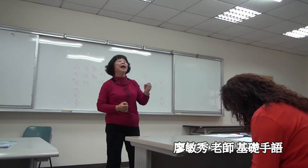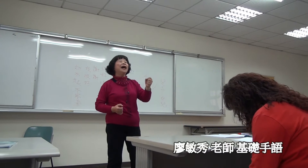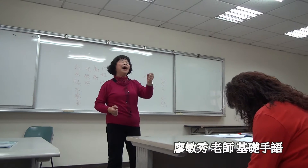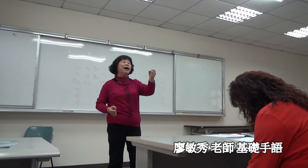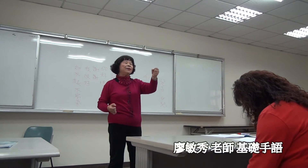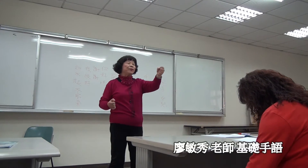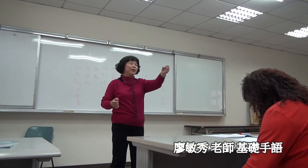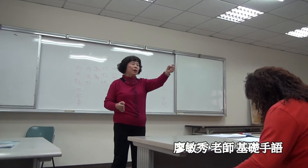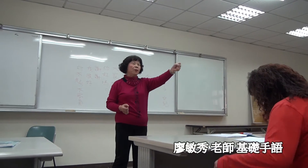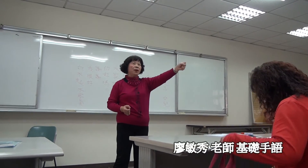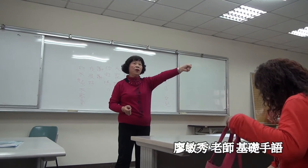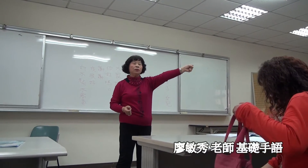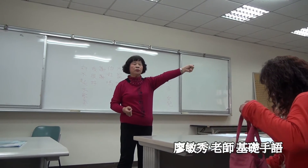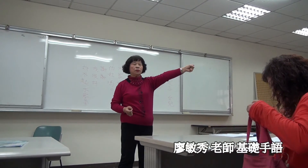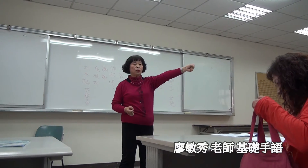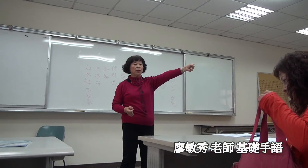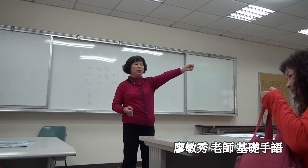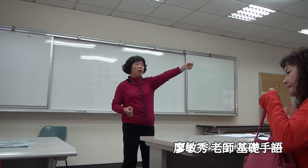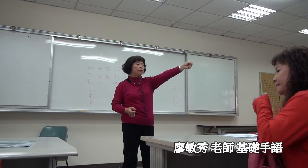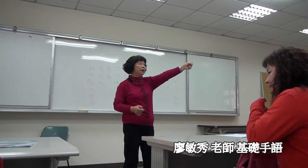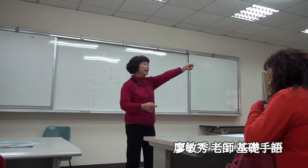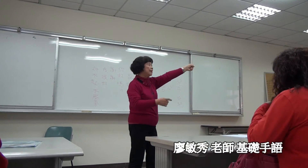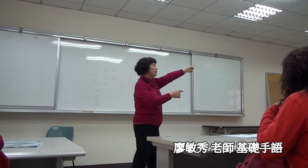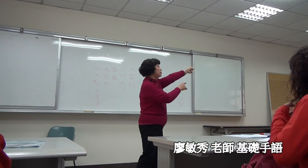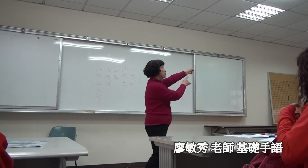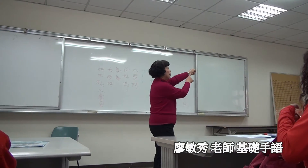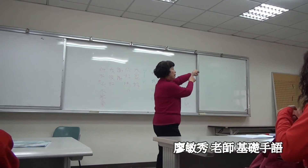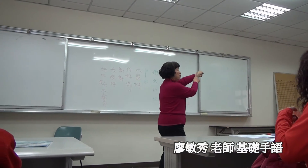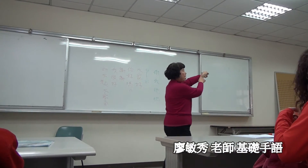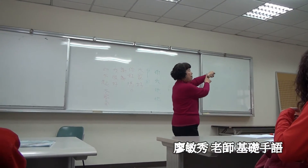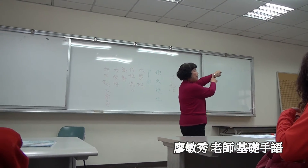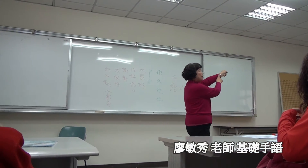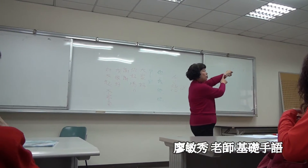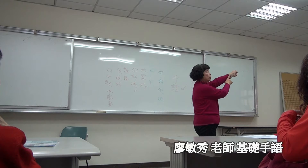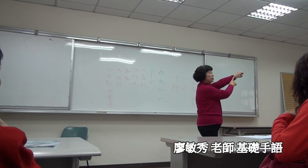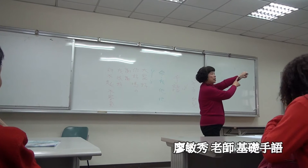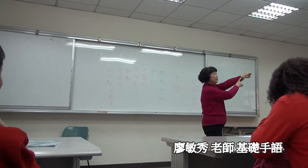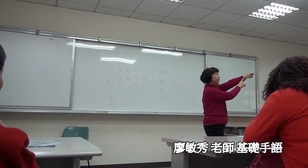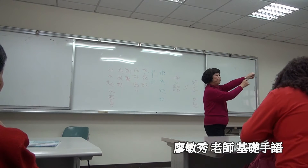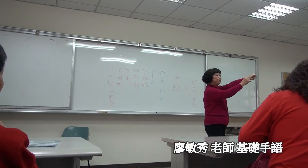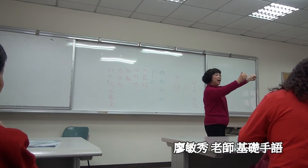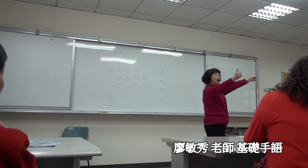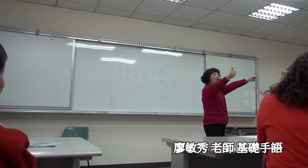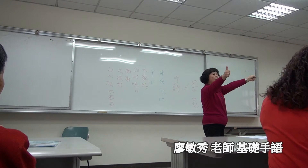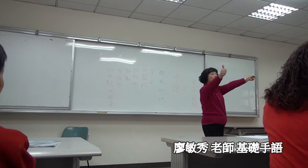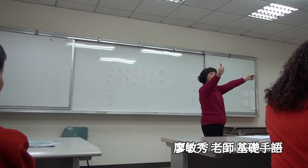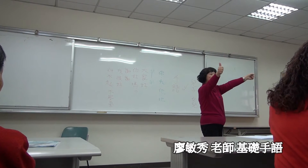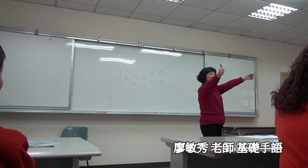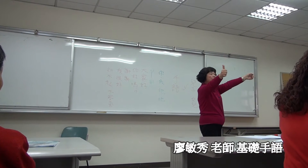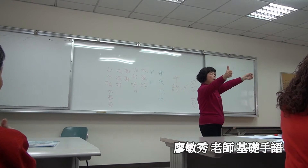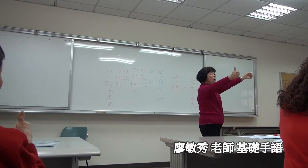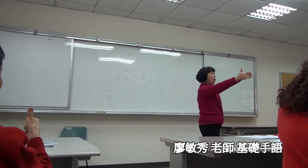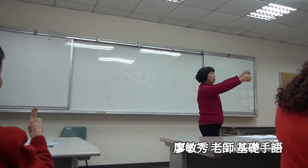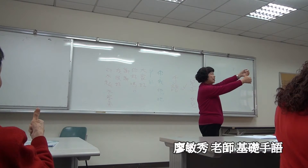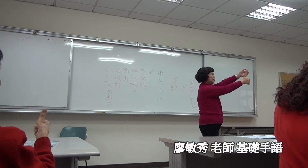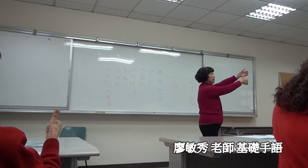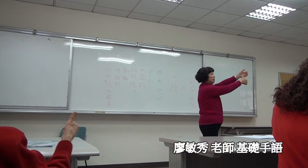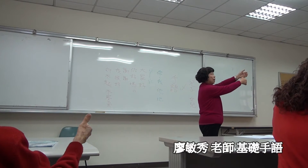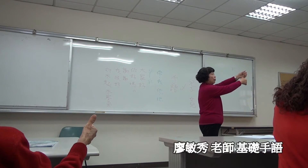耶，好，我们用左手，这个是妈妈的肚子。然后你的拇指为